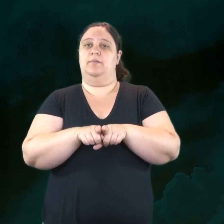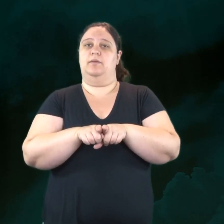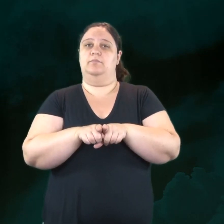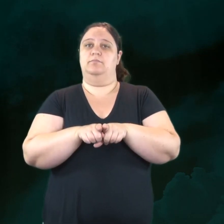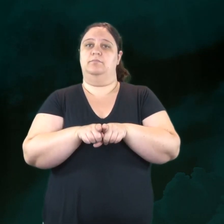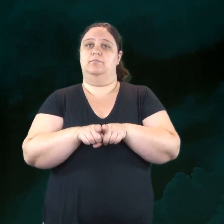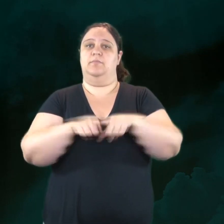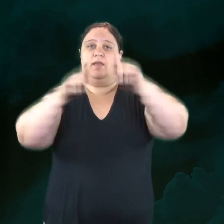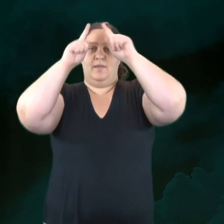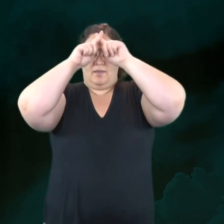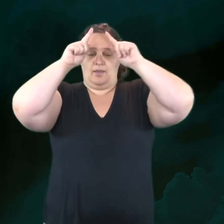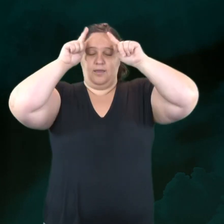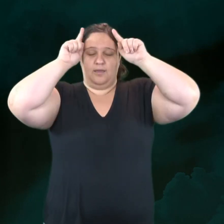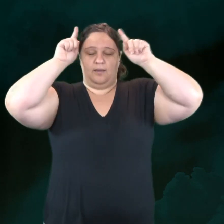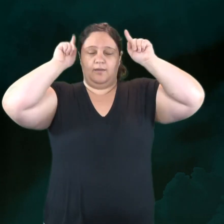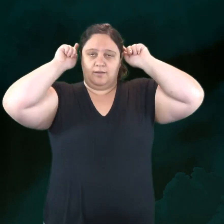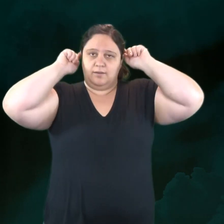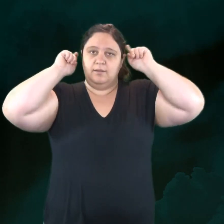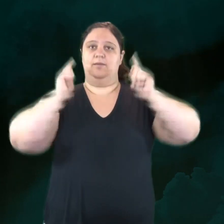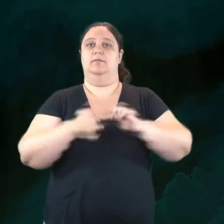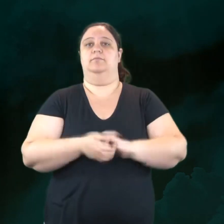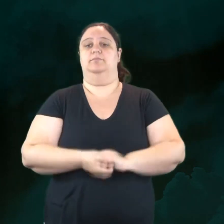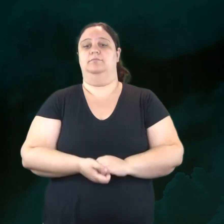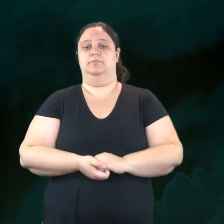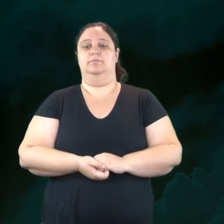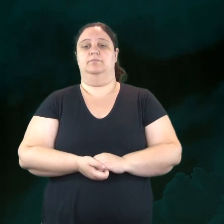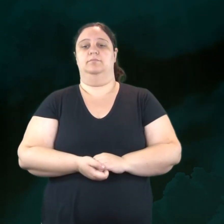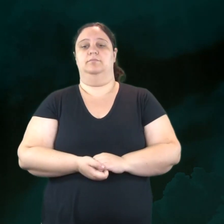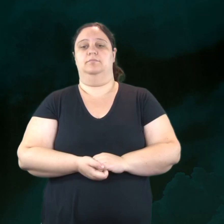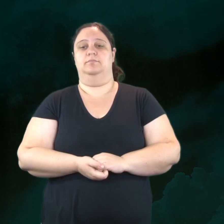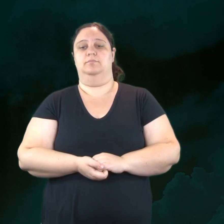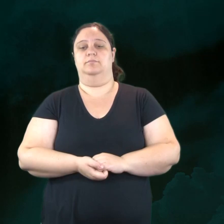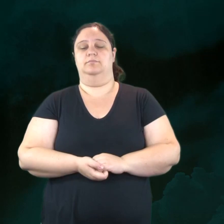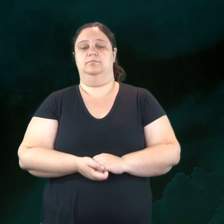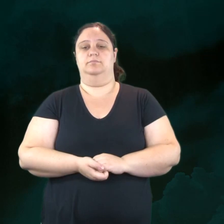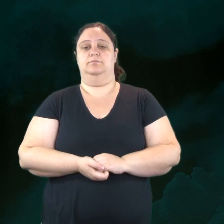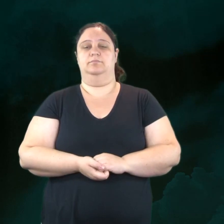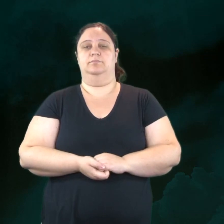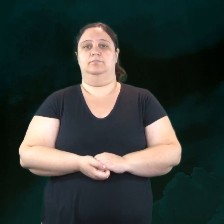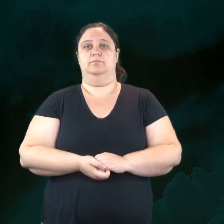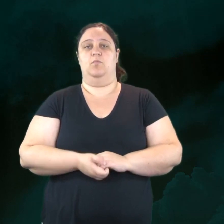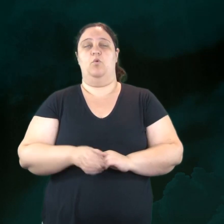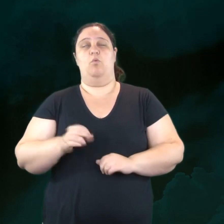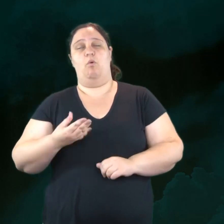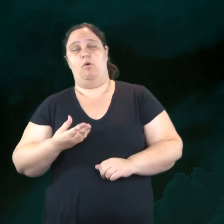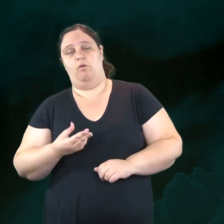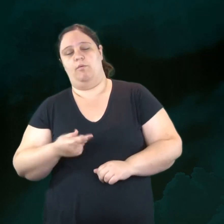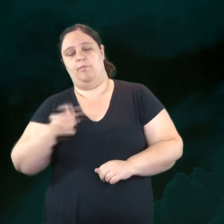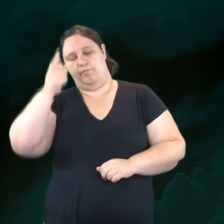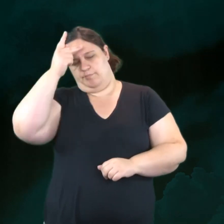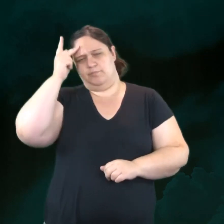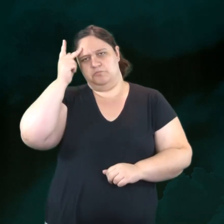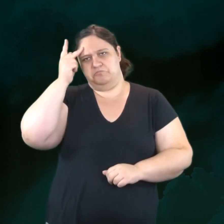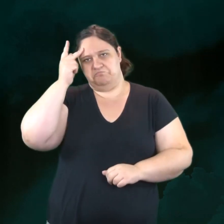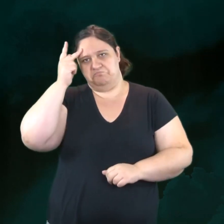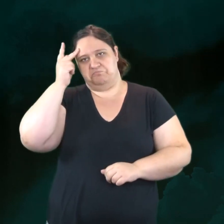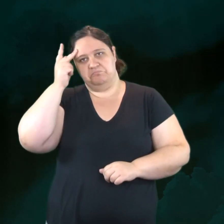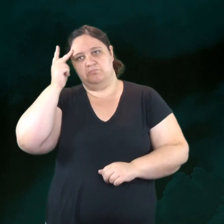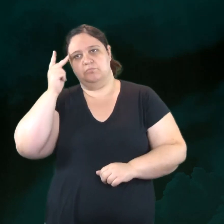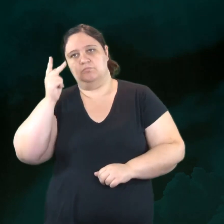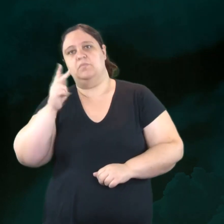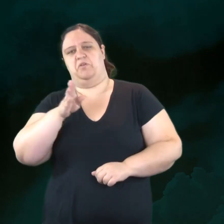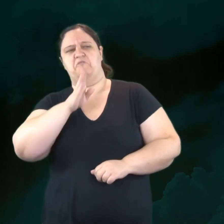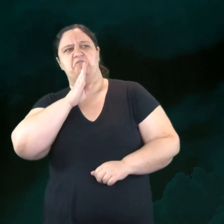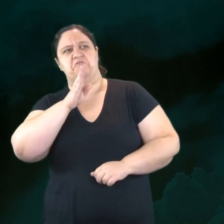gregos piedosos, que a Bíblia chama de piedosos, que eram gregos ou gentios que procuravam o